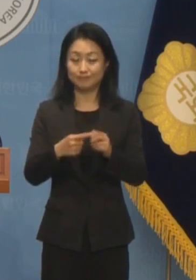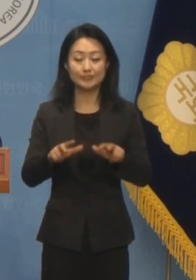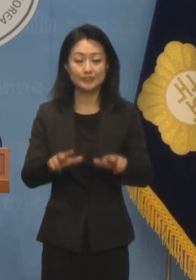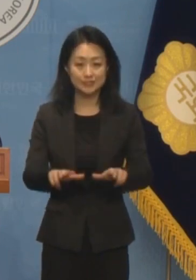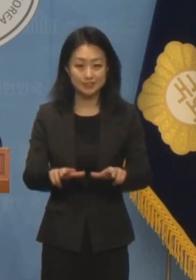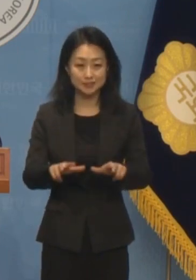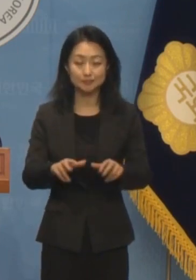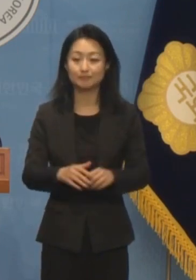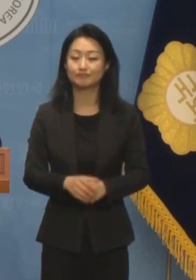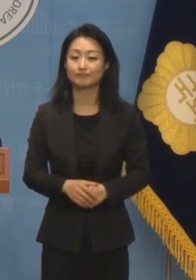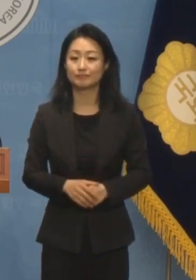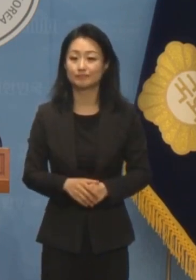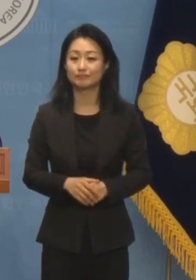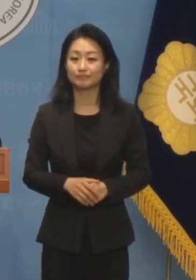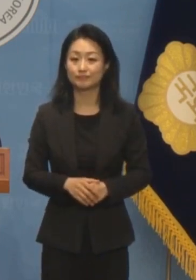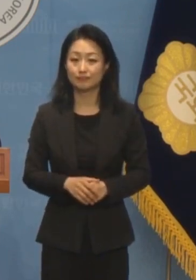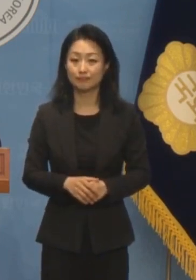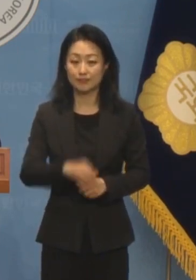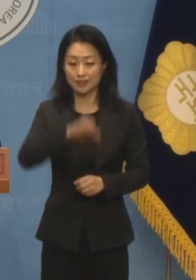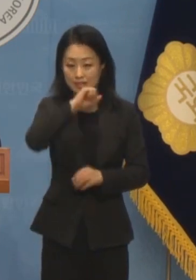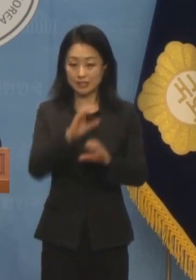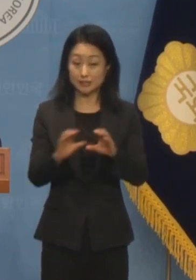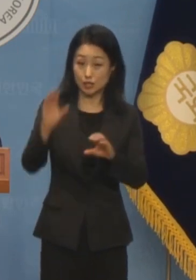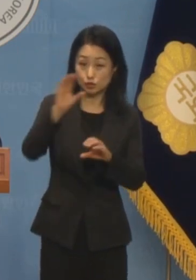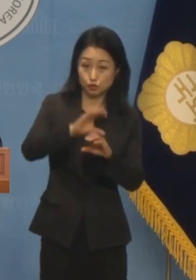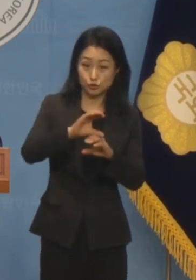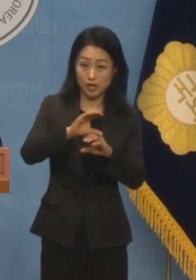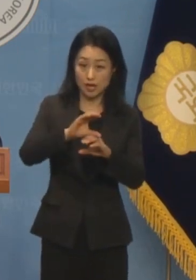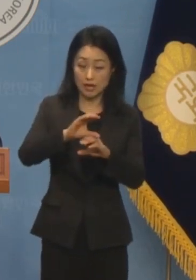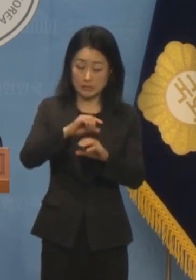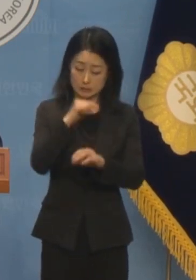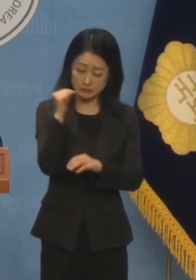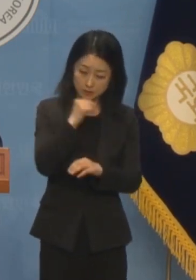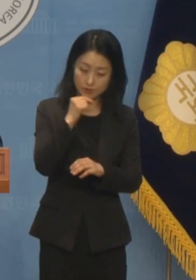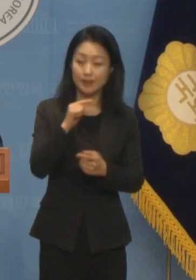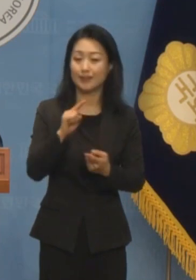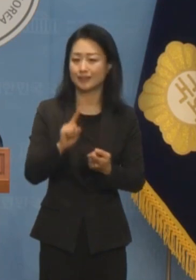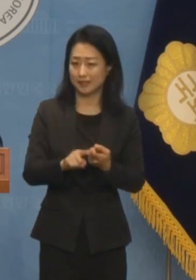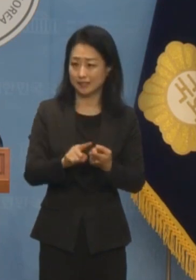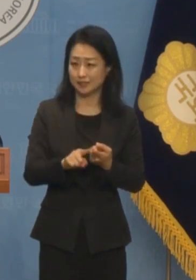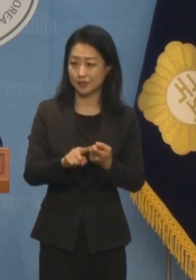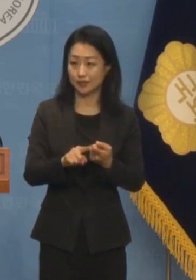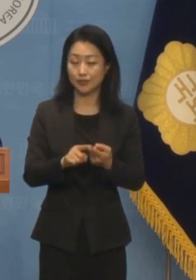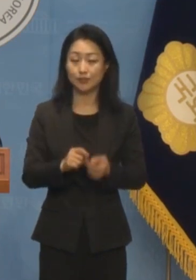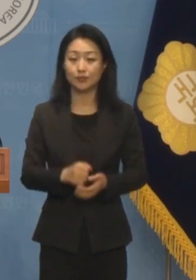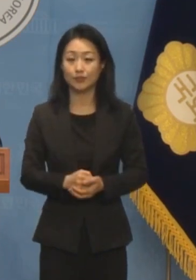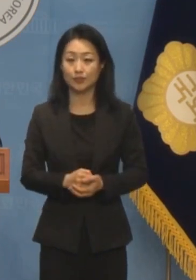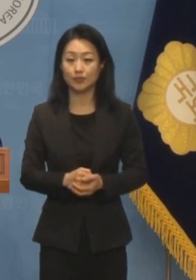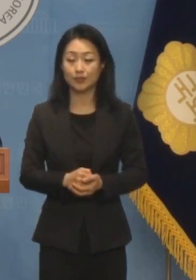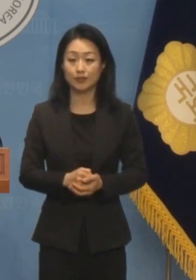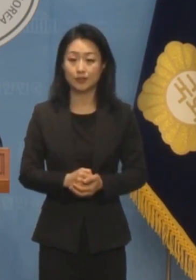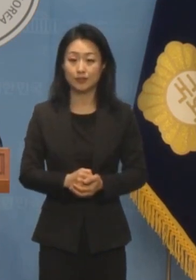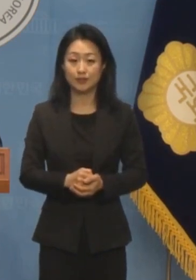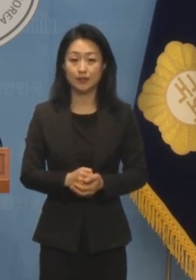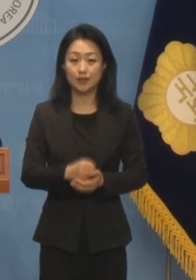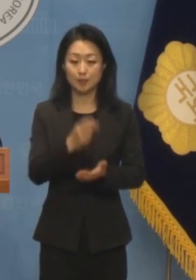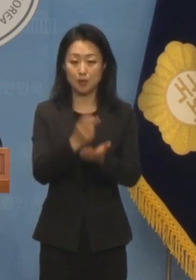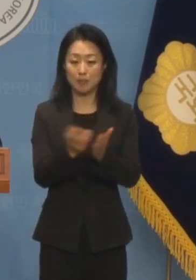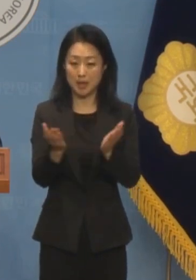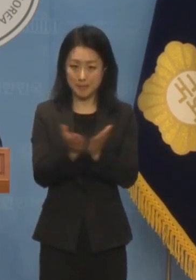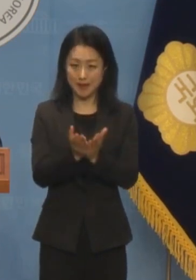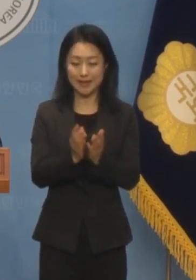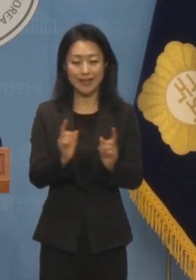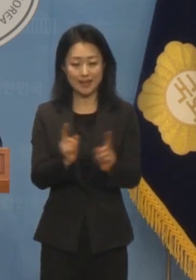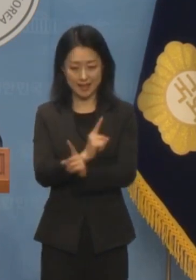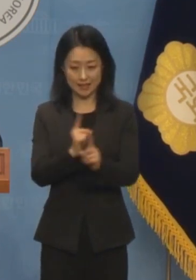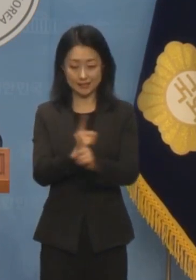지금 지나치게 제한적인 추경 편성 요건에 대해 추경 편성 요건을 합리적으로